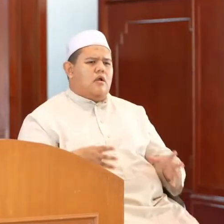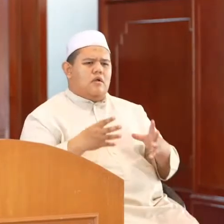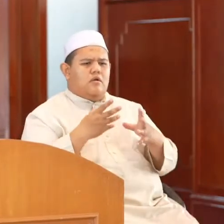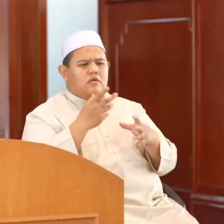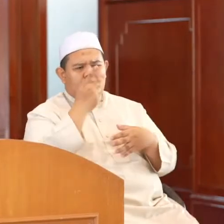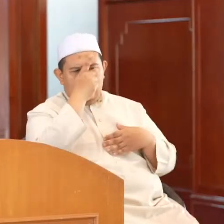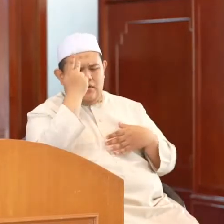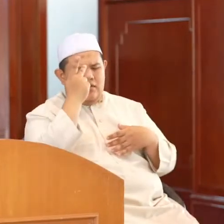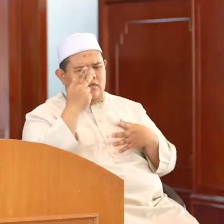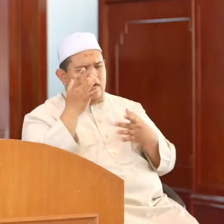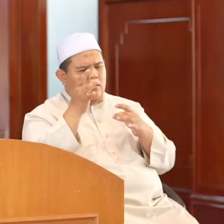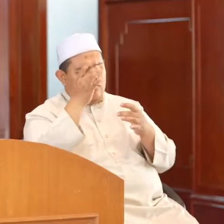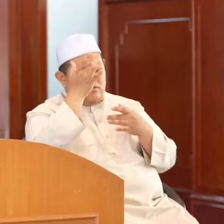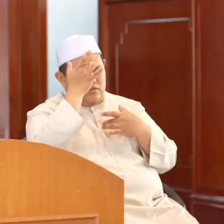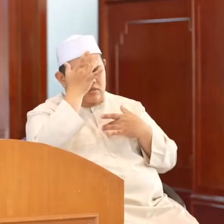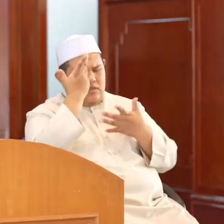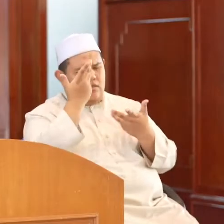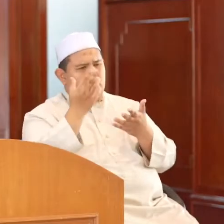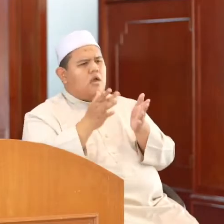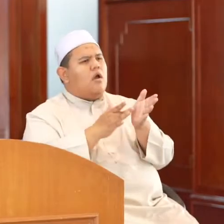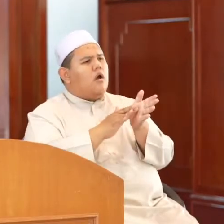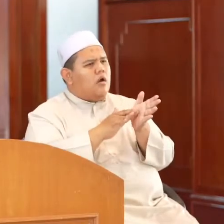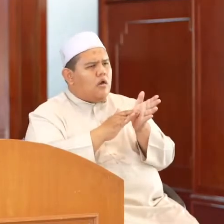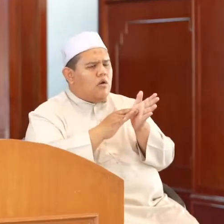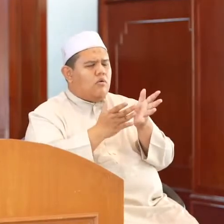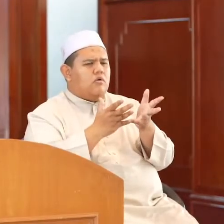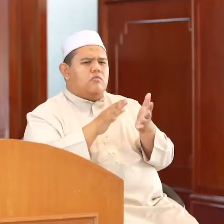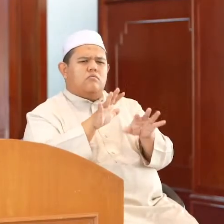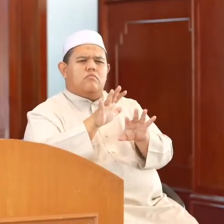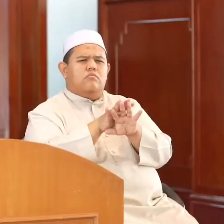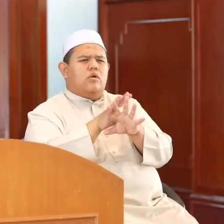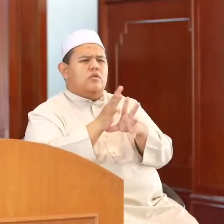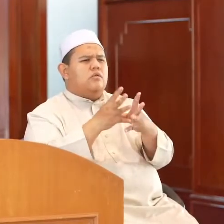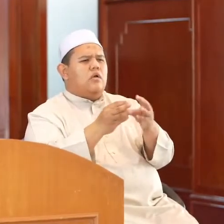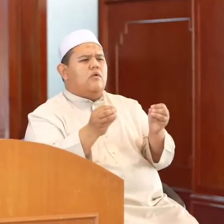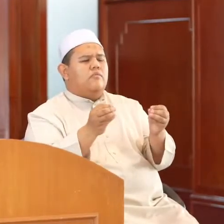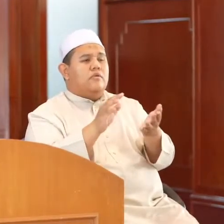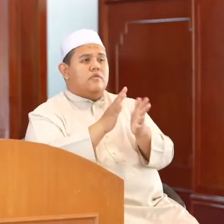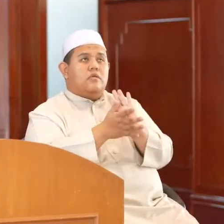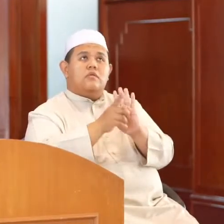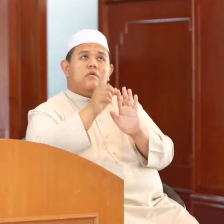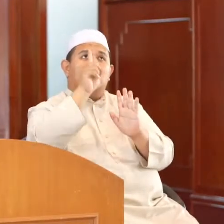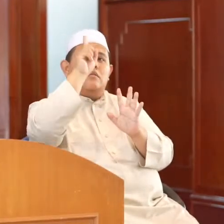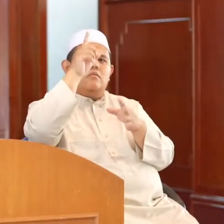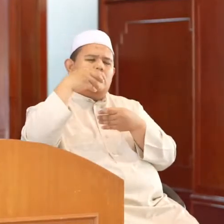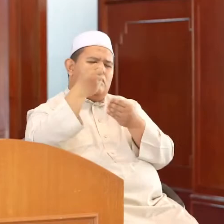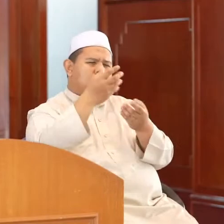puluh ribu. Tak, Allah bagi kita sihat. Takkah itu satu kelebihan?